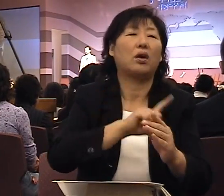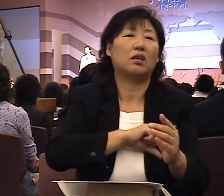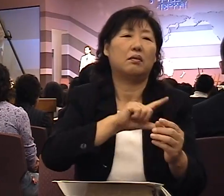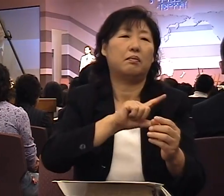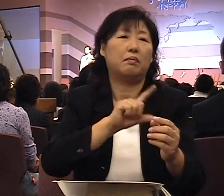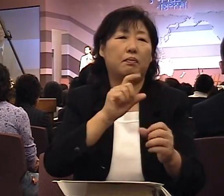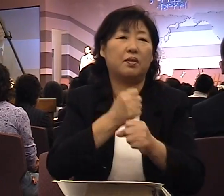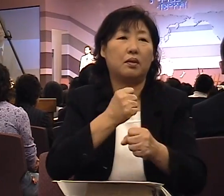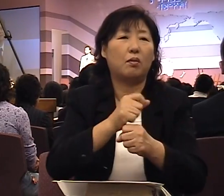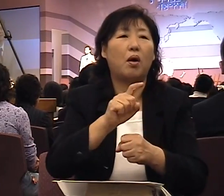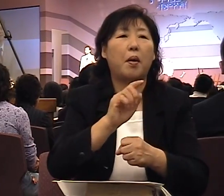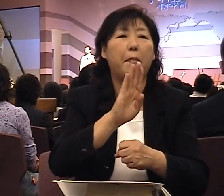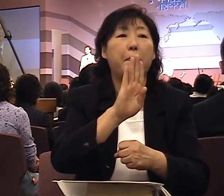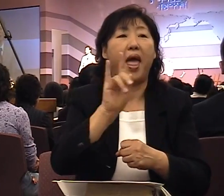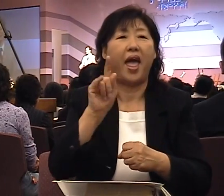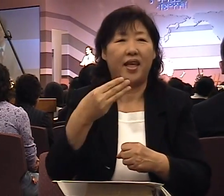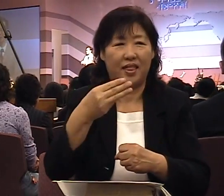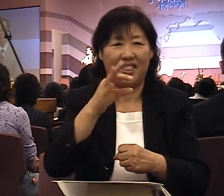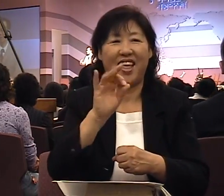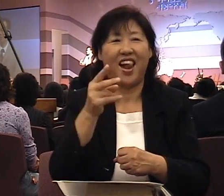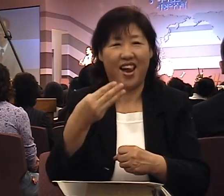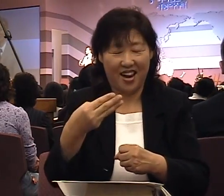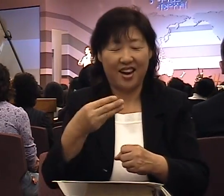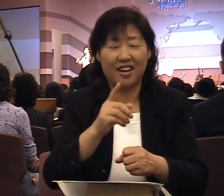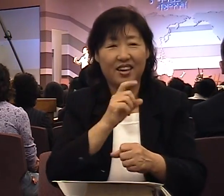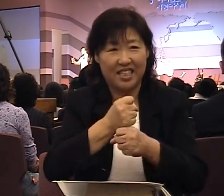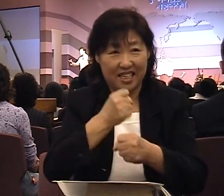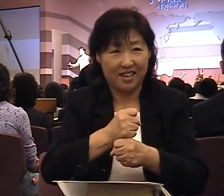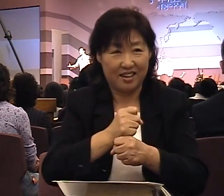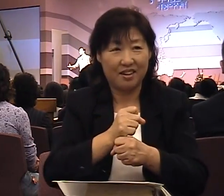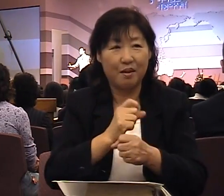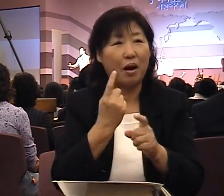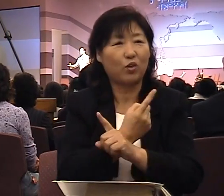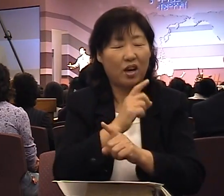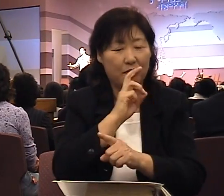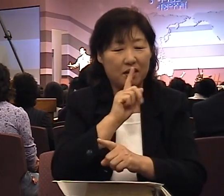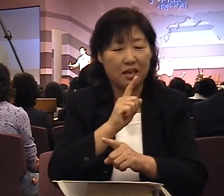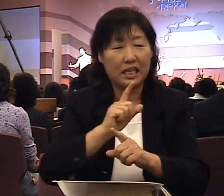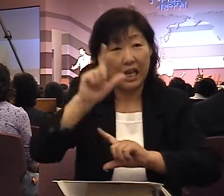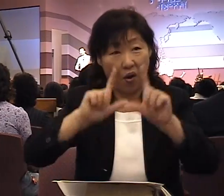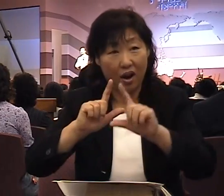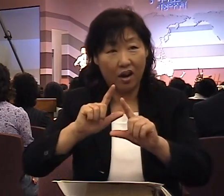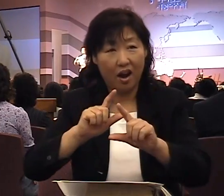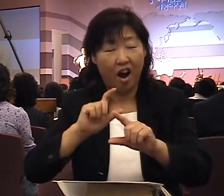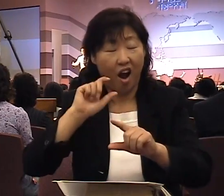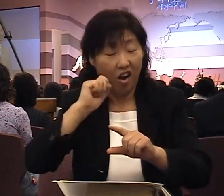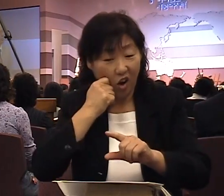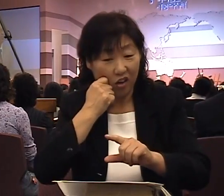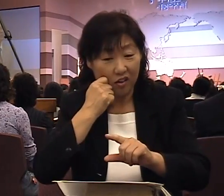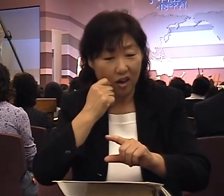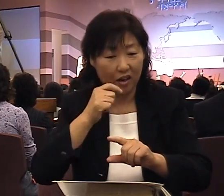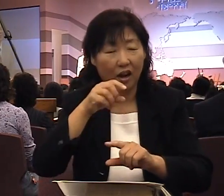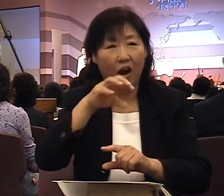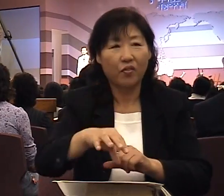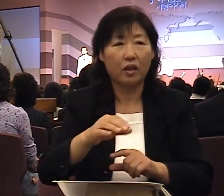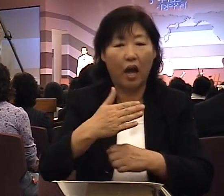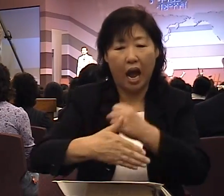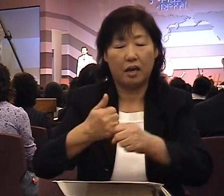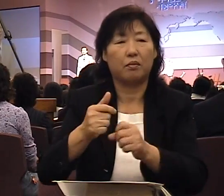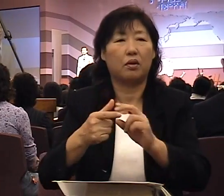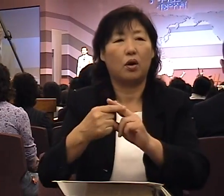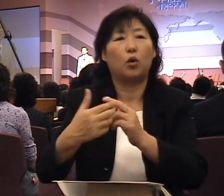않습니다. 우리의 상황과 역경 가운데 함께 계시는 하나님, 그리고 도와주시는 하나님이 되신다는